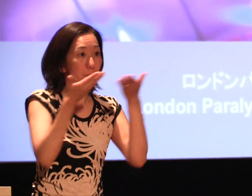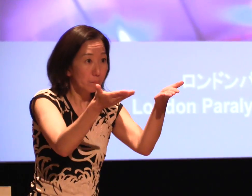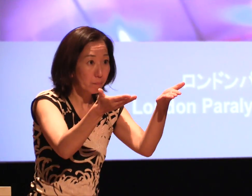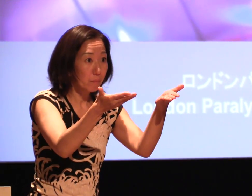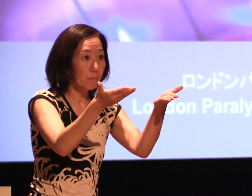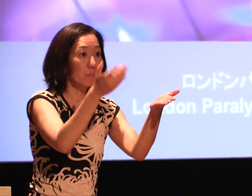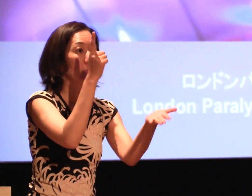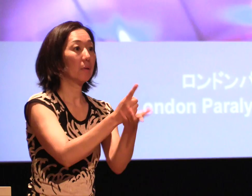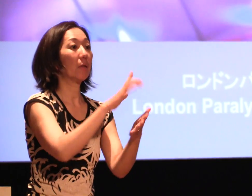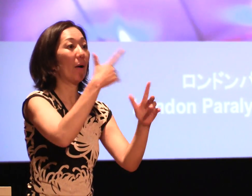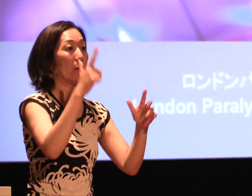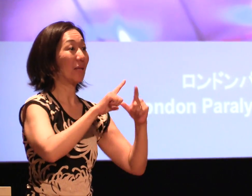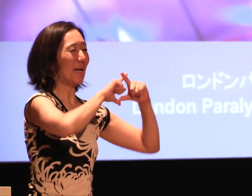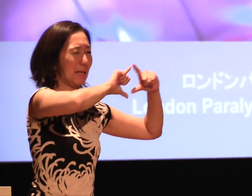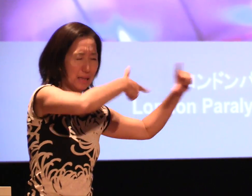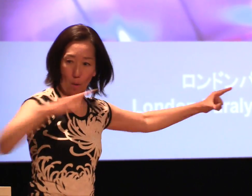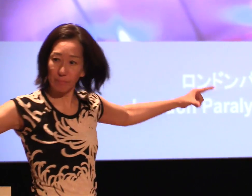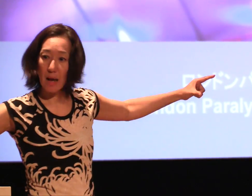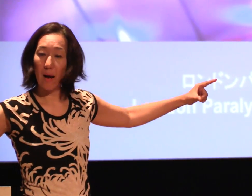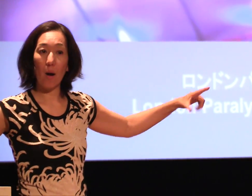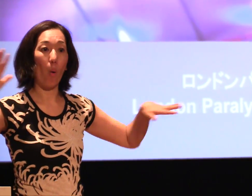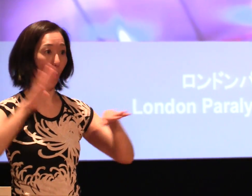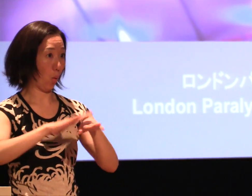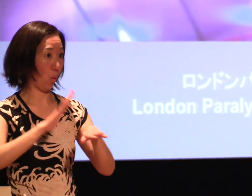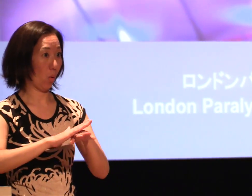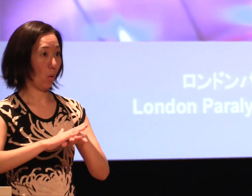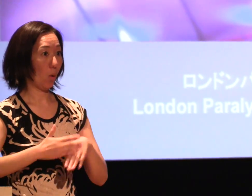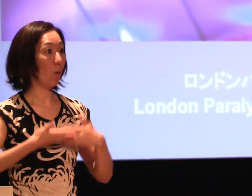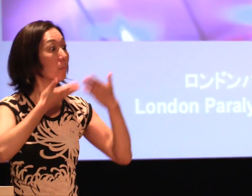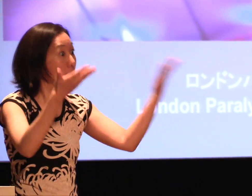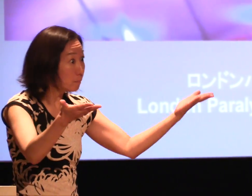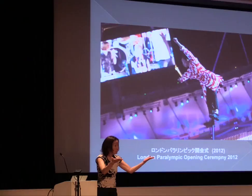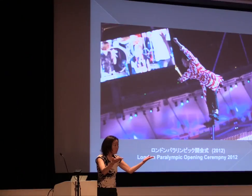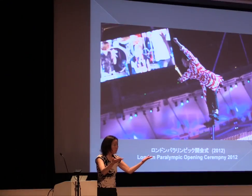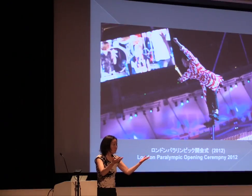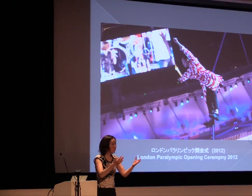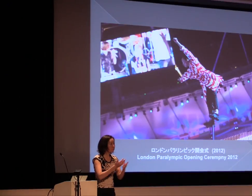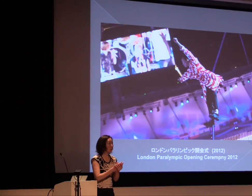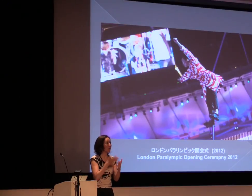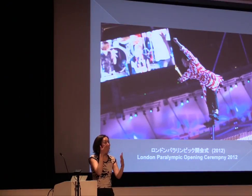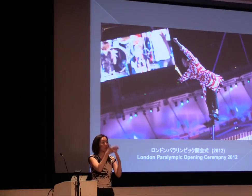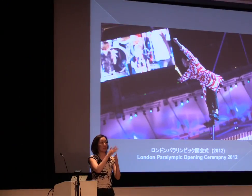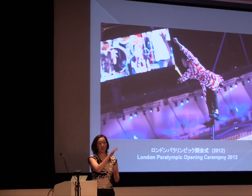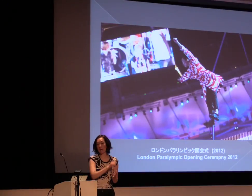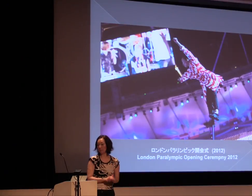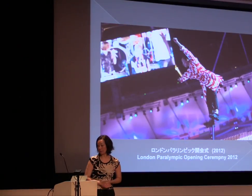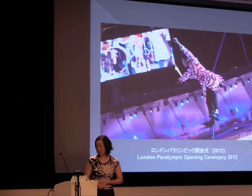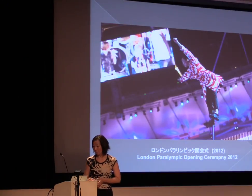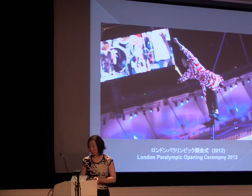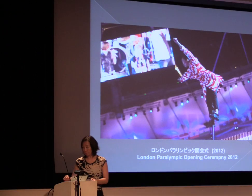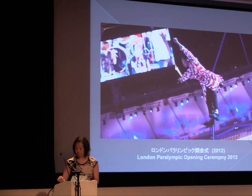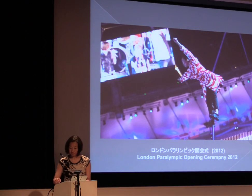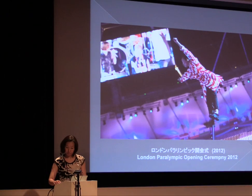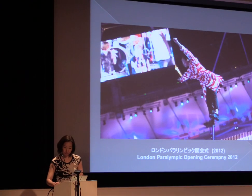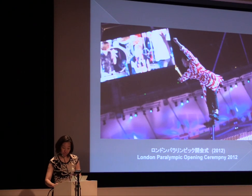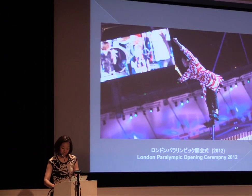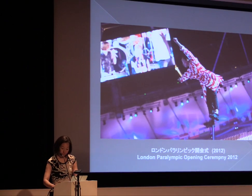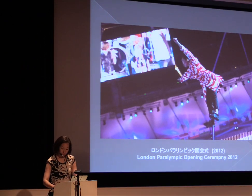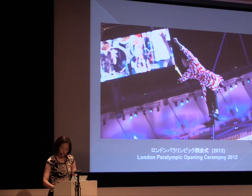いろいろな方法を提供するというだけではなくてお店をするということ、そのアクセスが重要にな